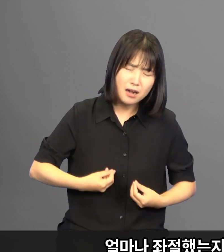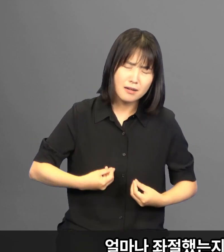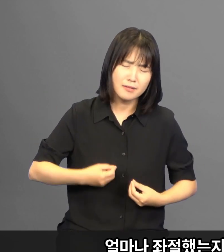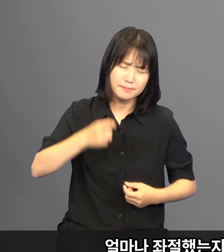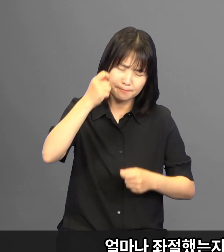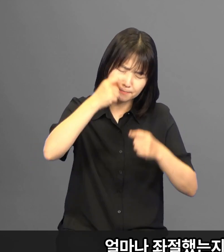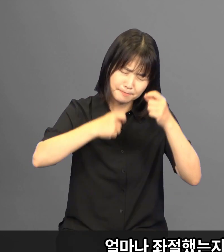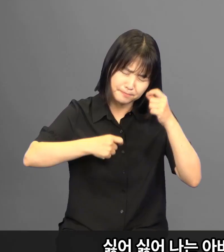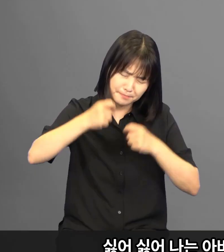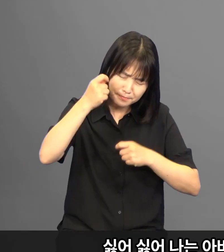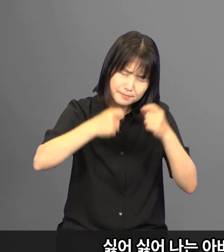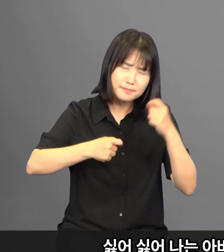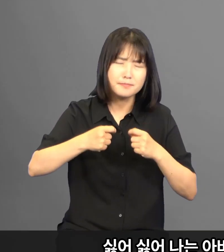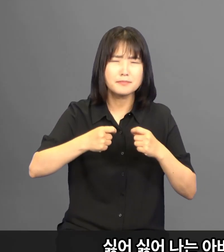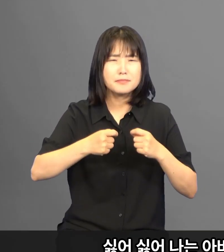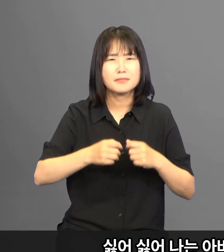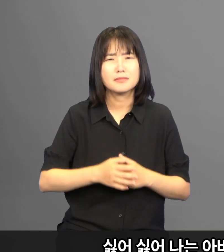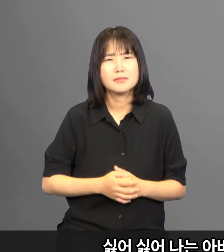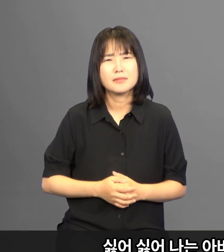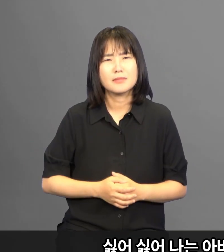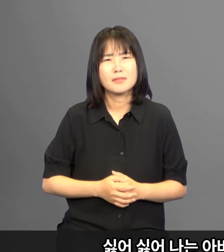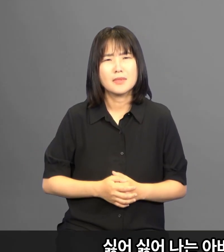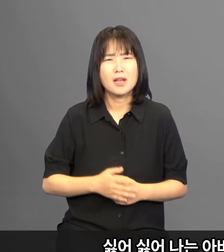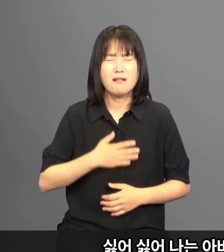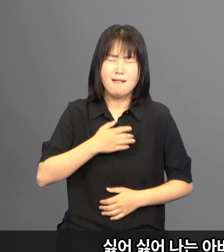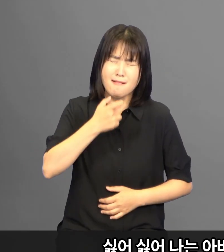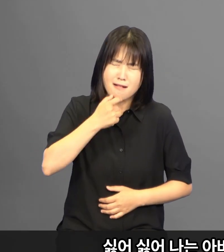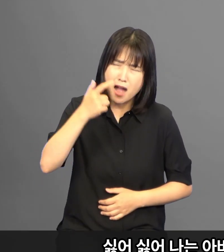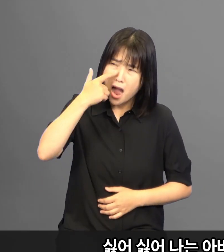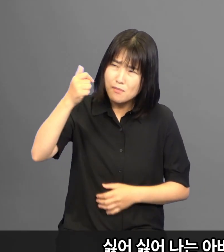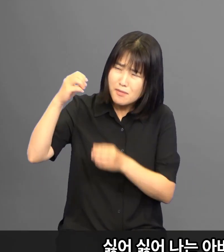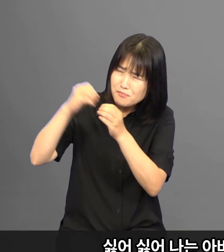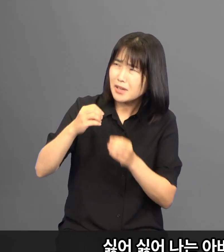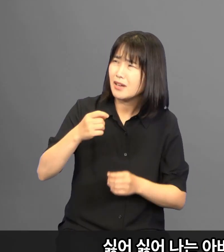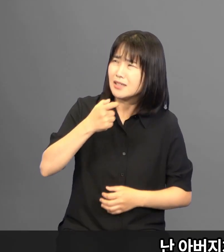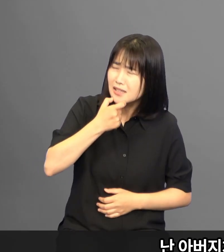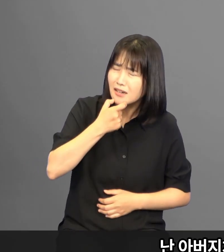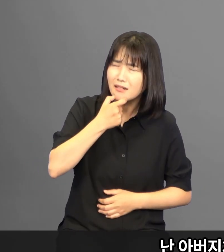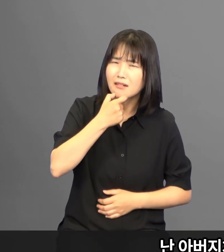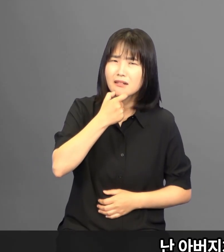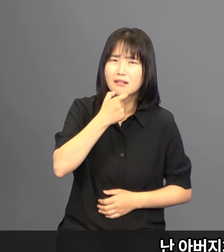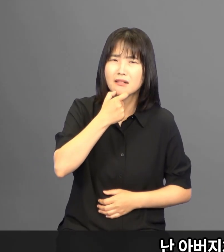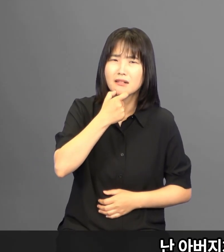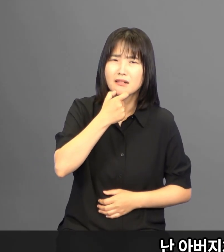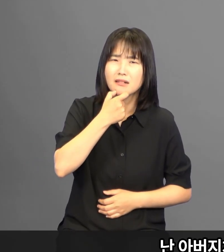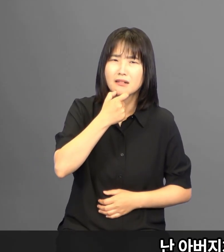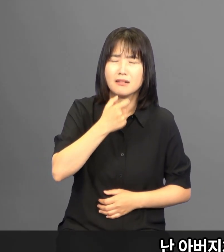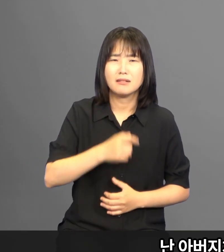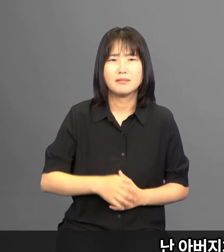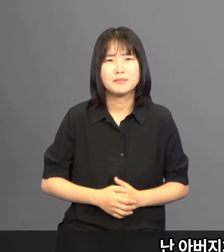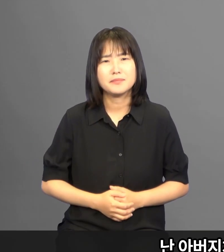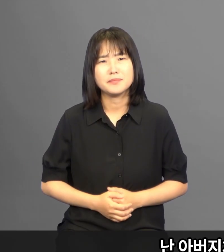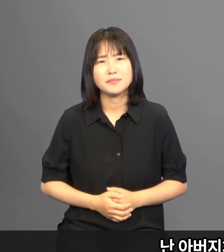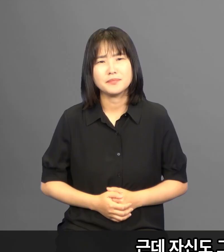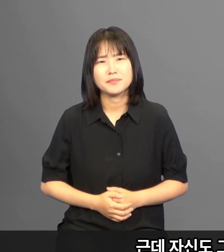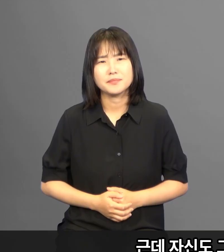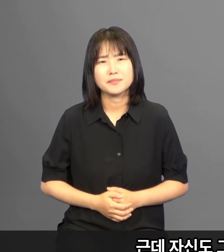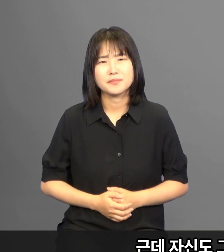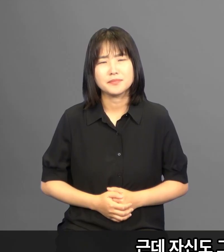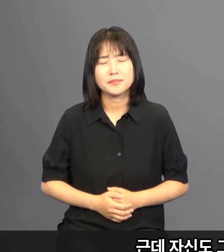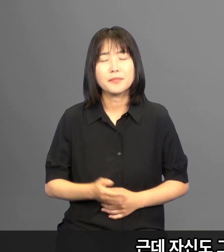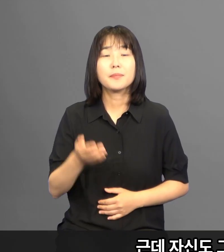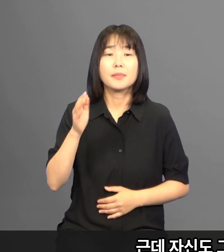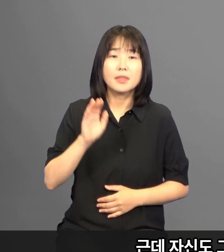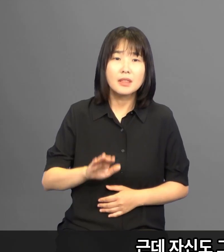통곡하며 울게 돼요. 싫어, 나는 아버지처럼 되기 싫단 말이야. 난 나 아버지처럼 되기 싫었어.